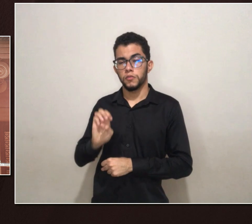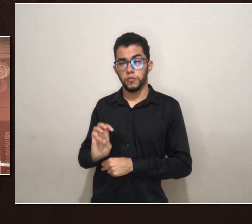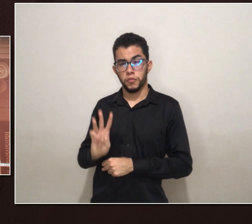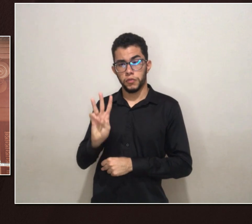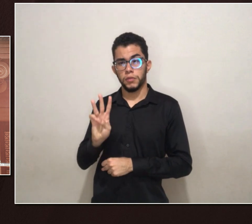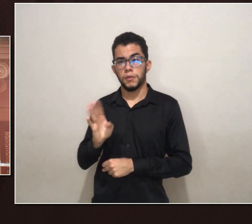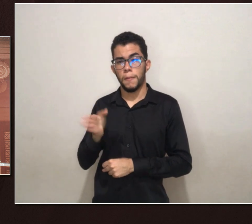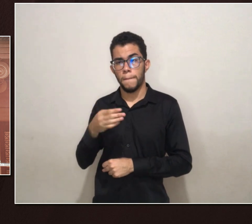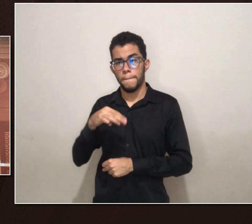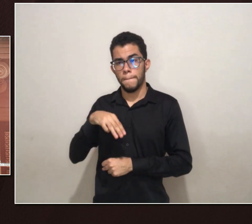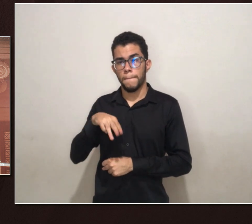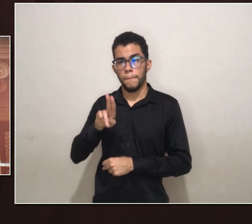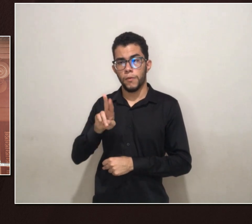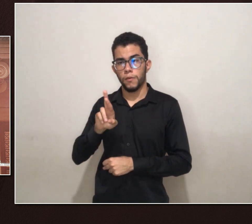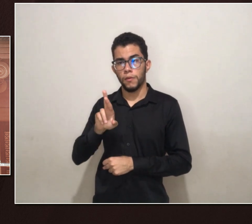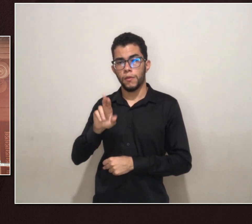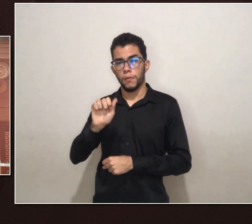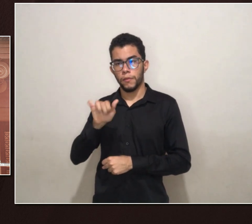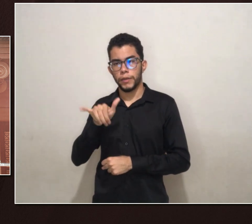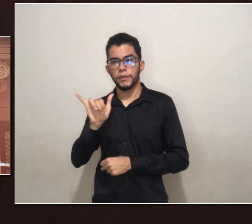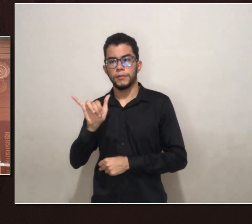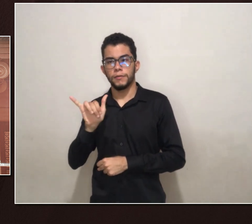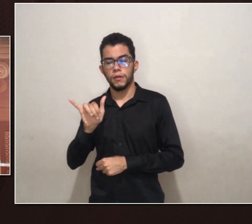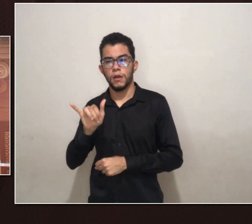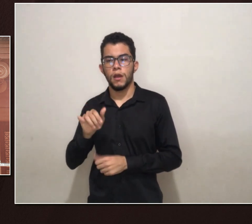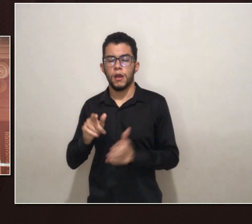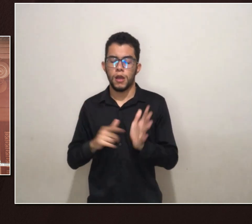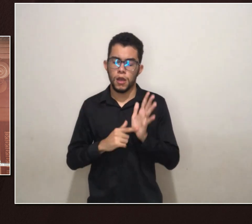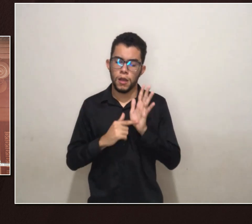e na segunda Timóteo, a grande